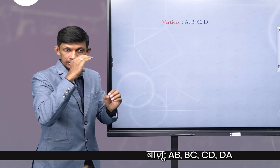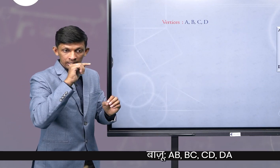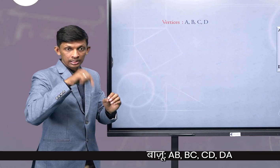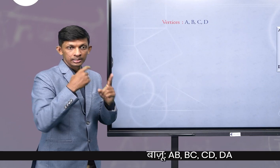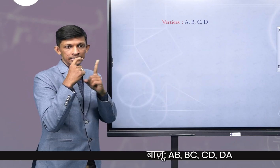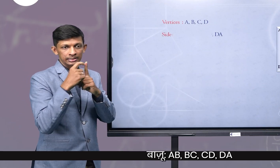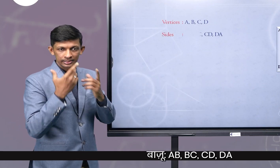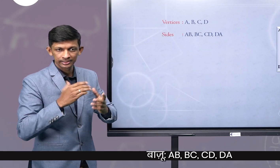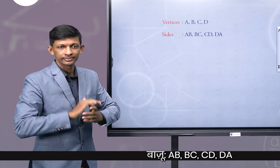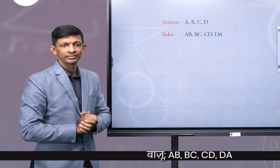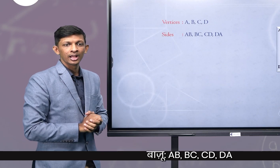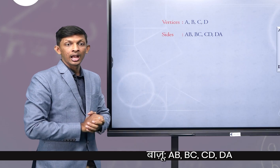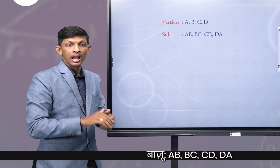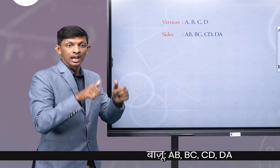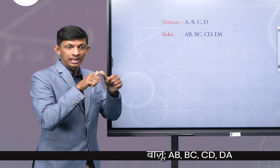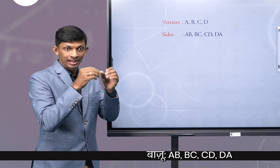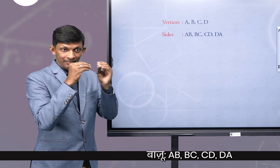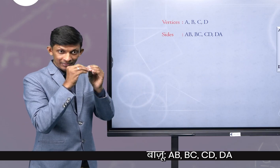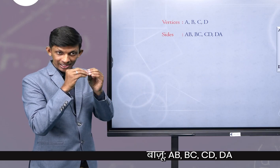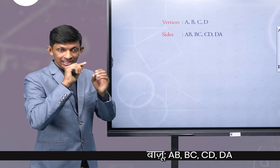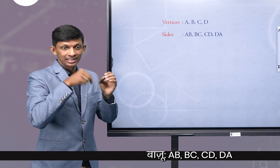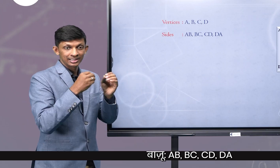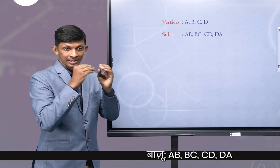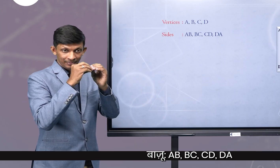बाजू AB, BC, CD, DA.